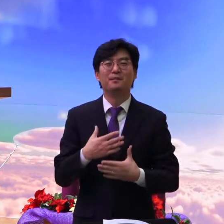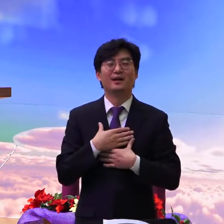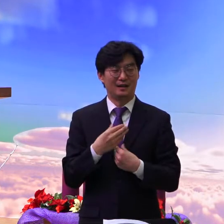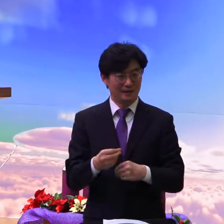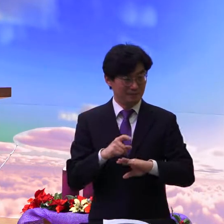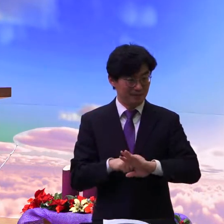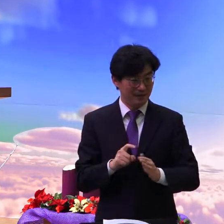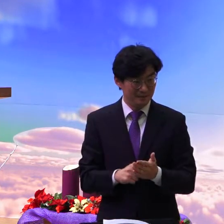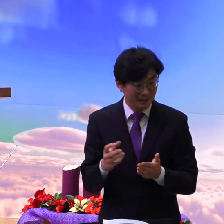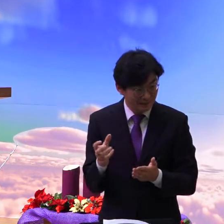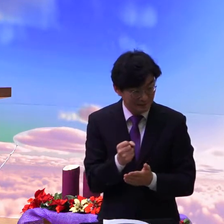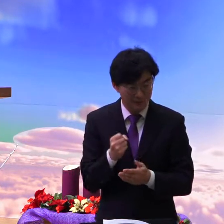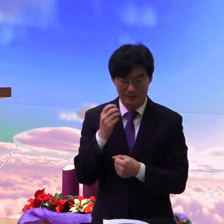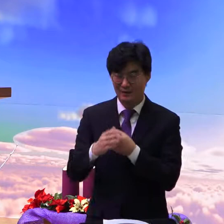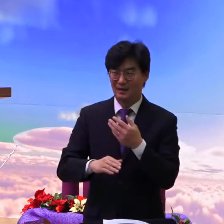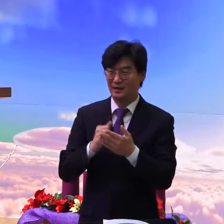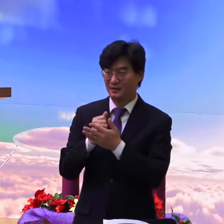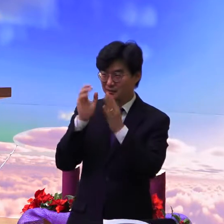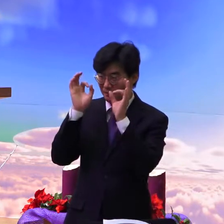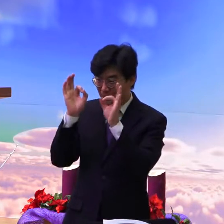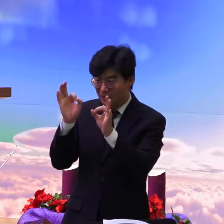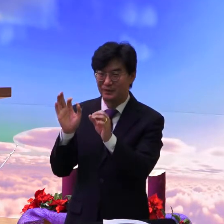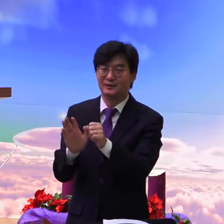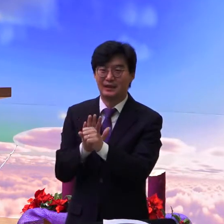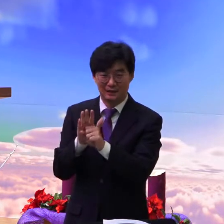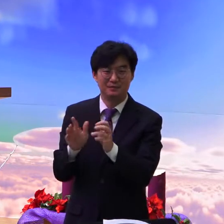사모하며 살아가시기를 주님의 이름으로 축복합니다.